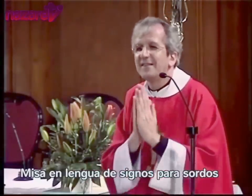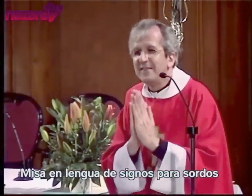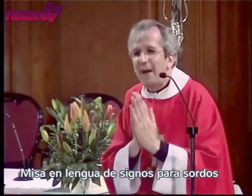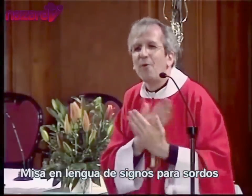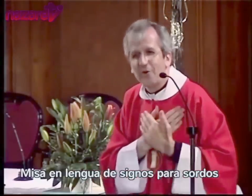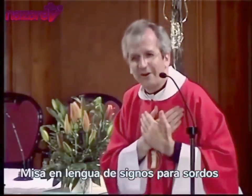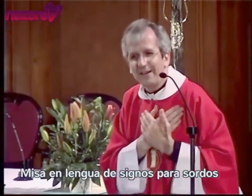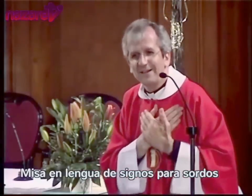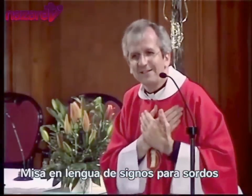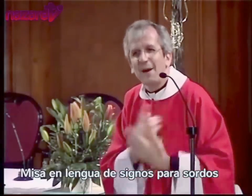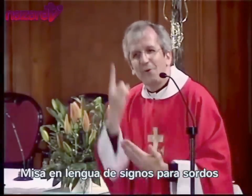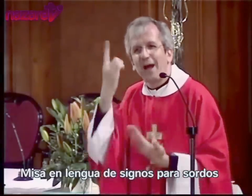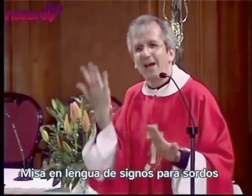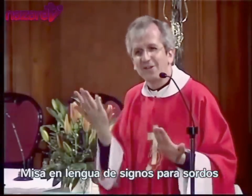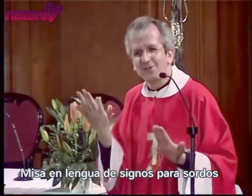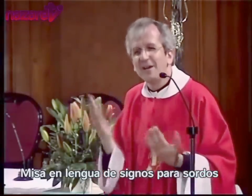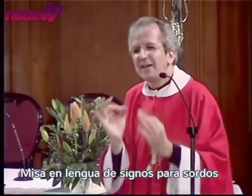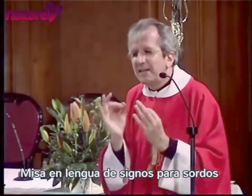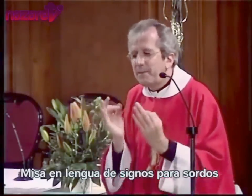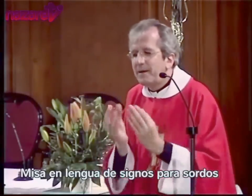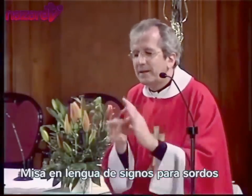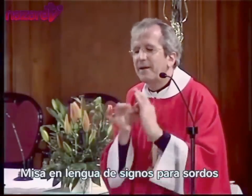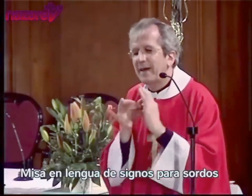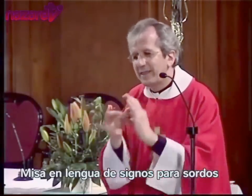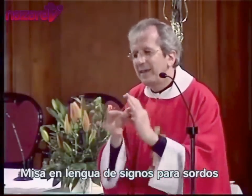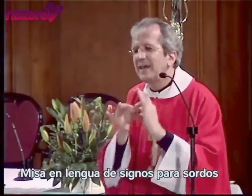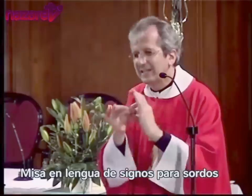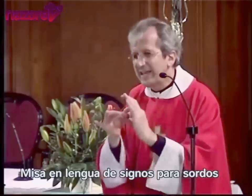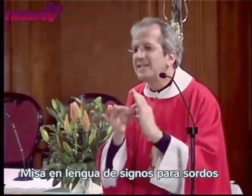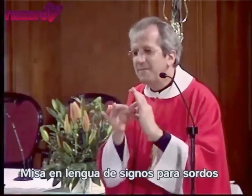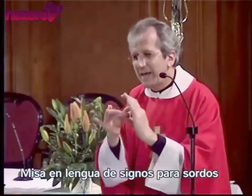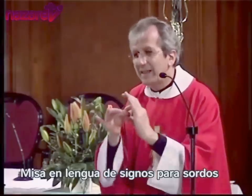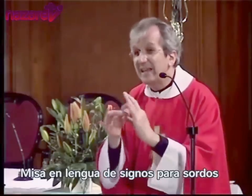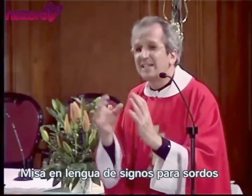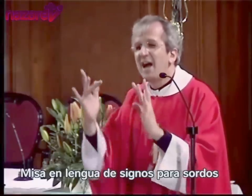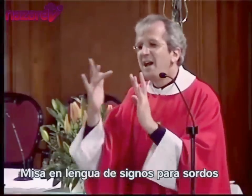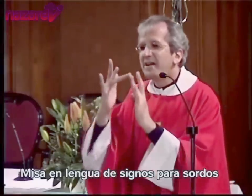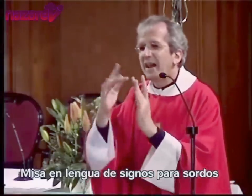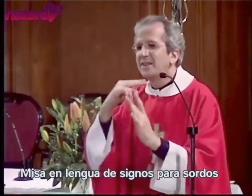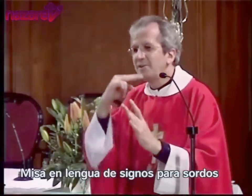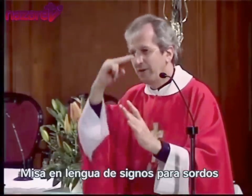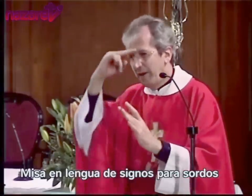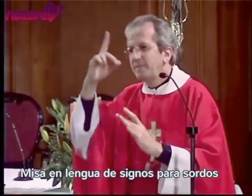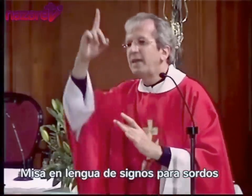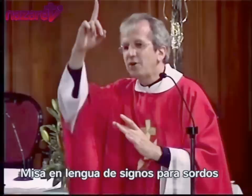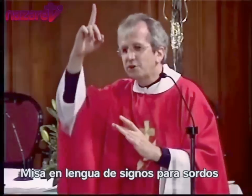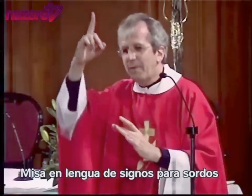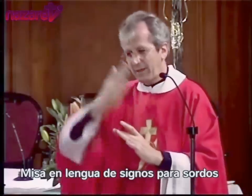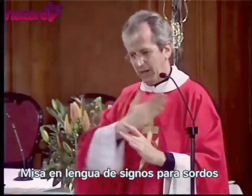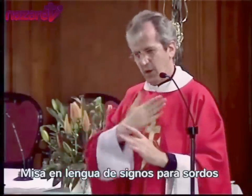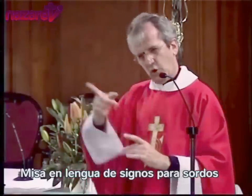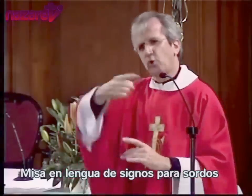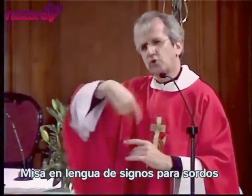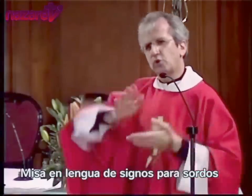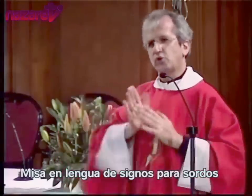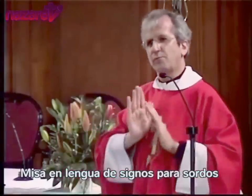piedad, de amor a Dios y de vivir de verdad esa intimidad, esa relación de Dios